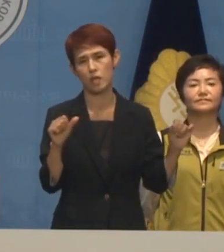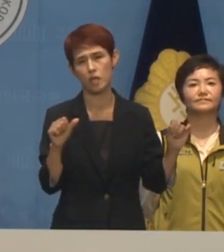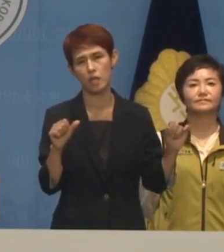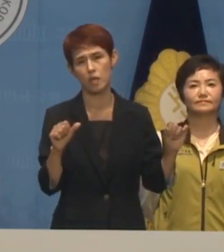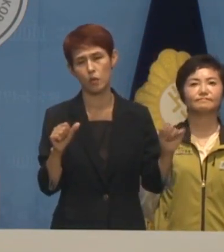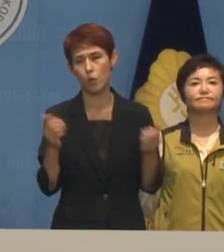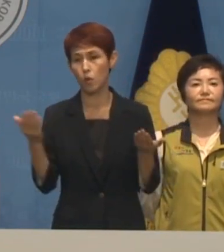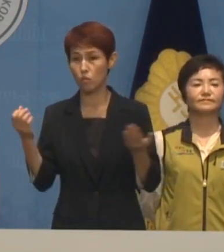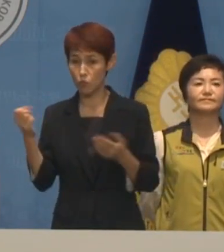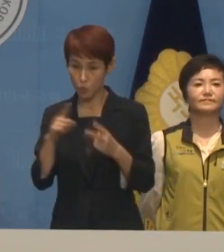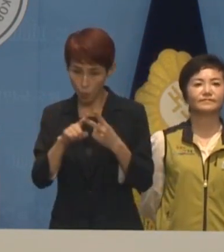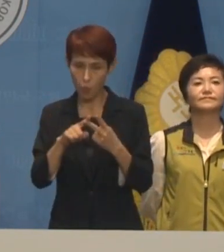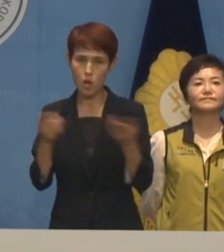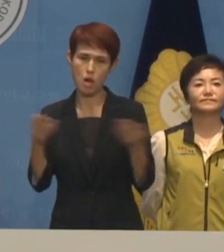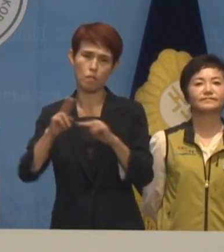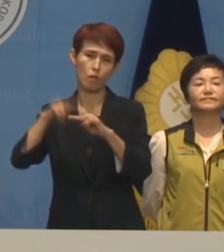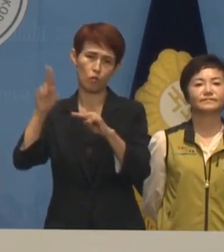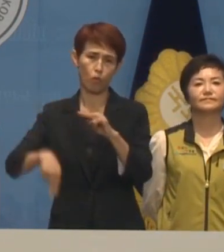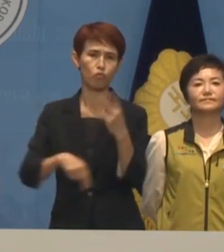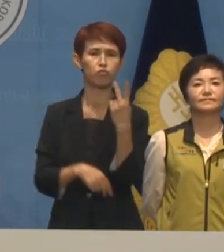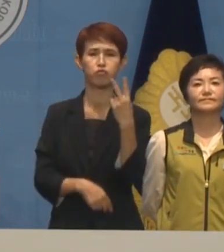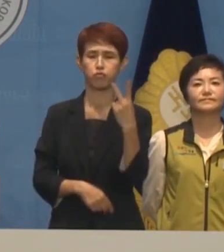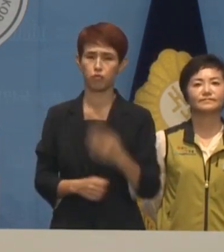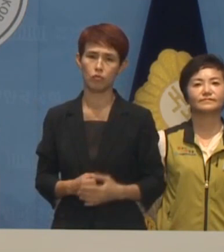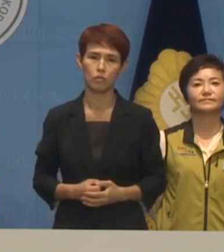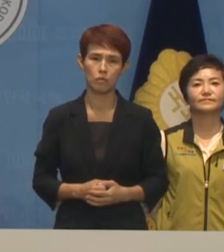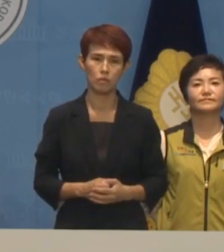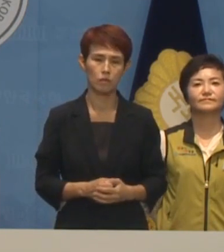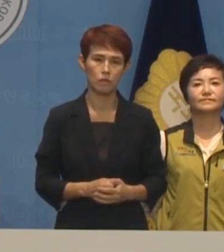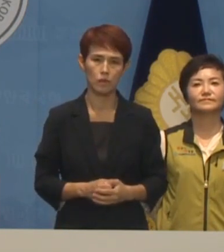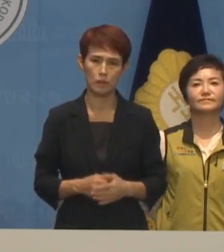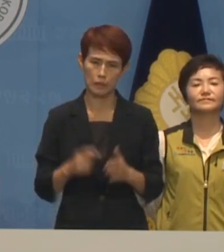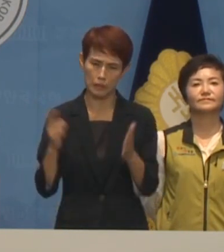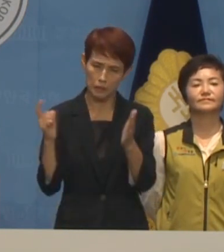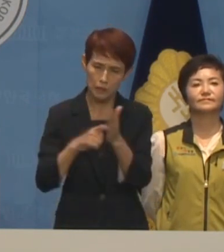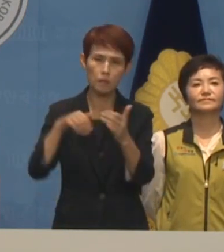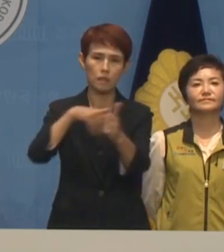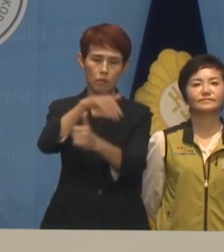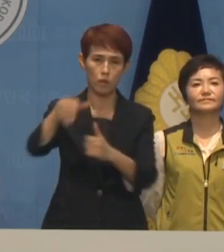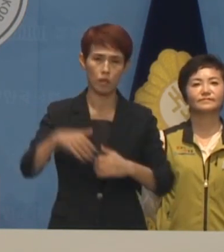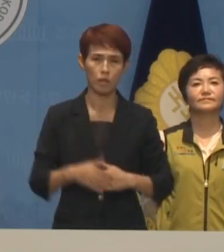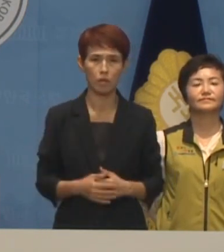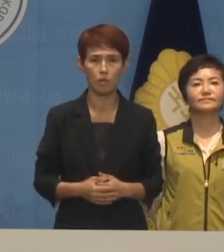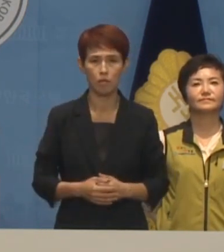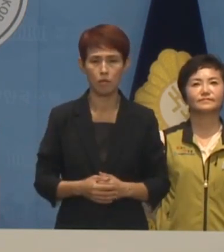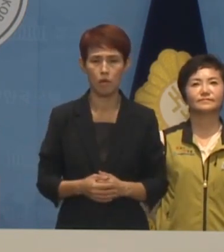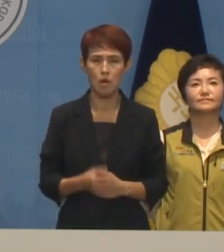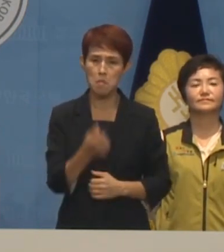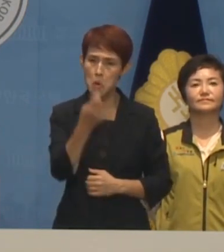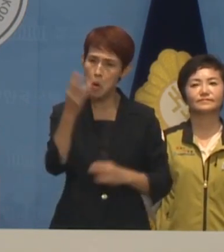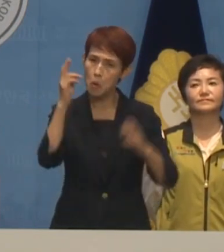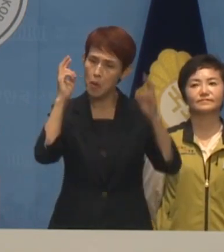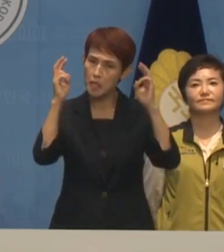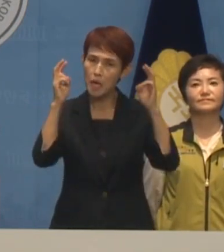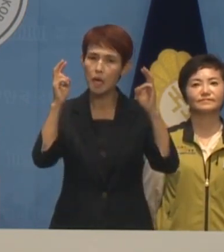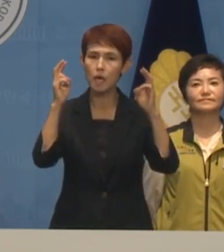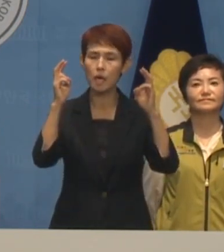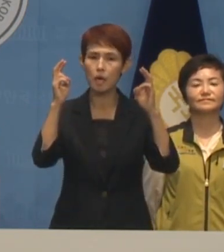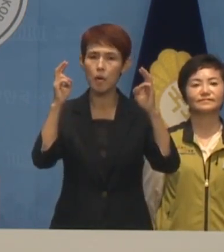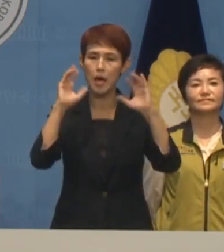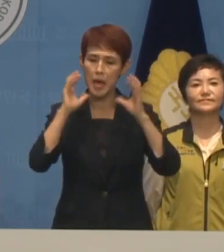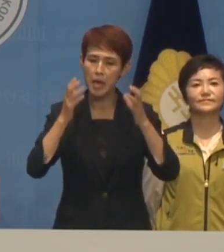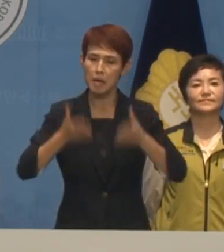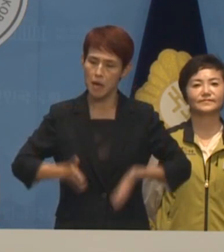일을 그만둬야 하는 상황입니다. 그야말로 국가 비상사태입니다. 단순히 몇몇 기업들이